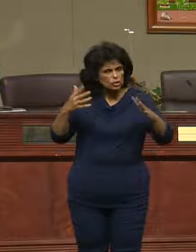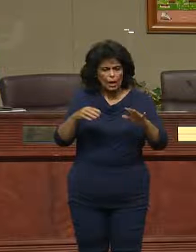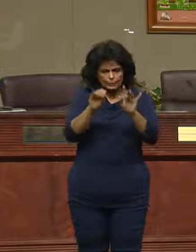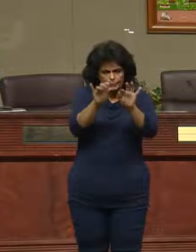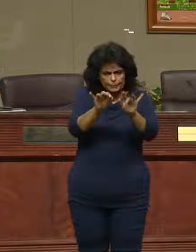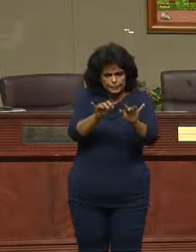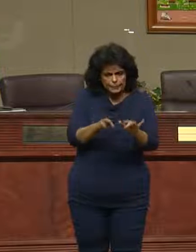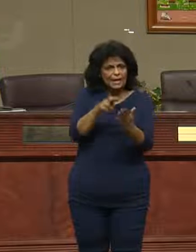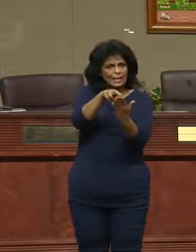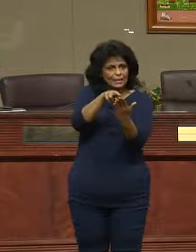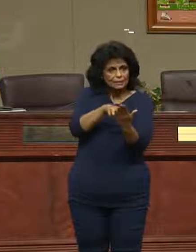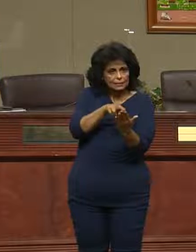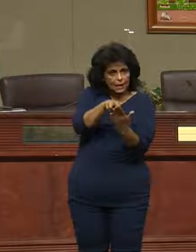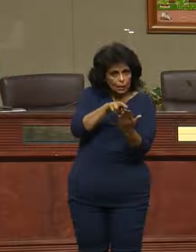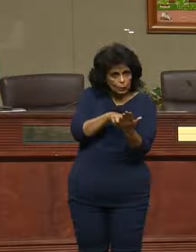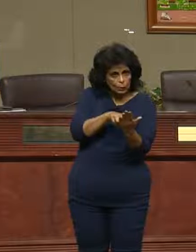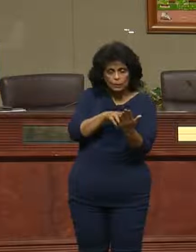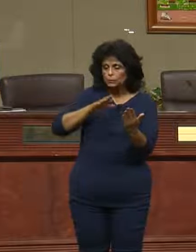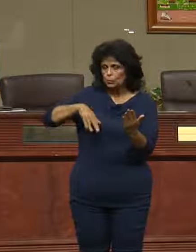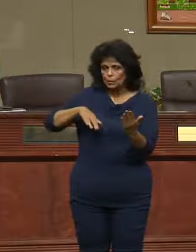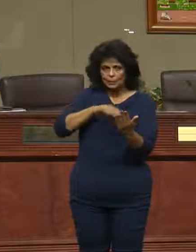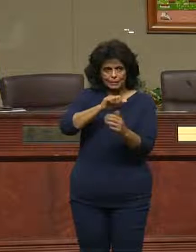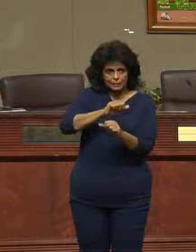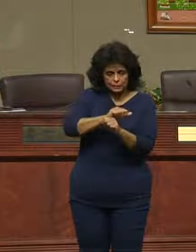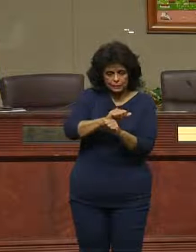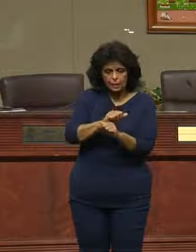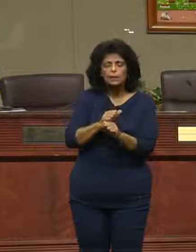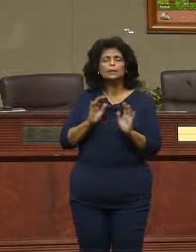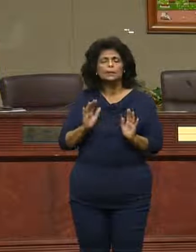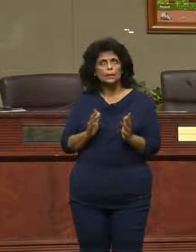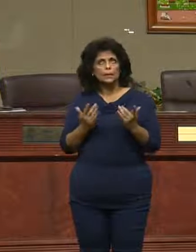hecho. ¿Responde eso a tu pregunta?